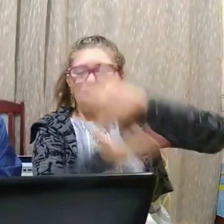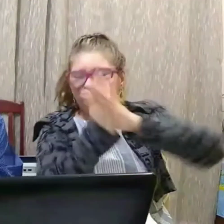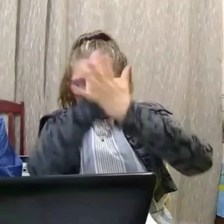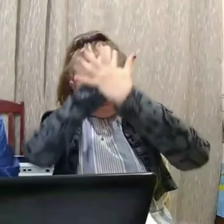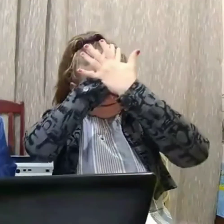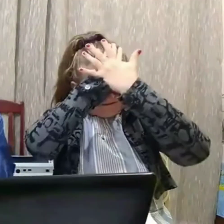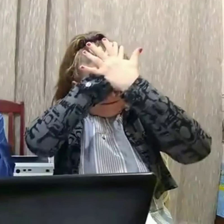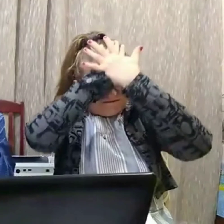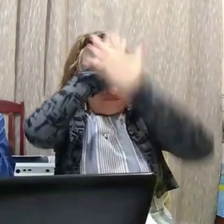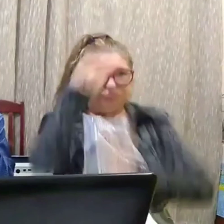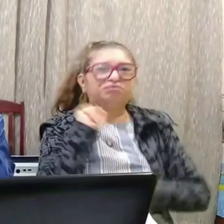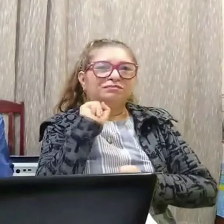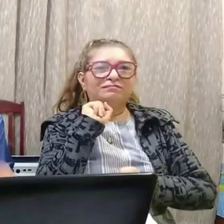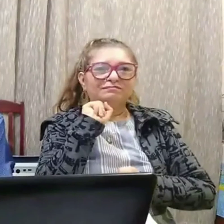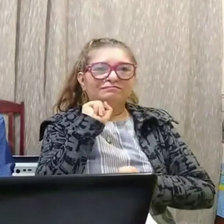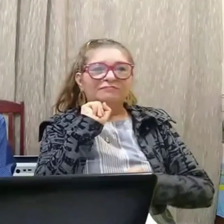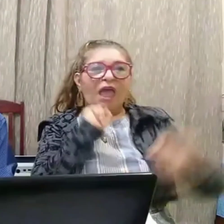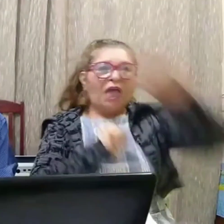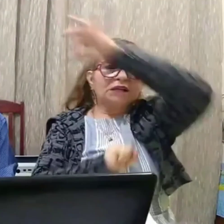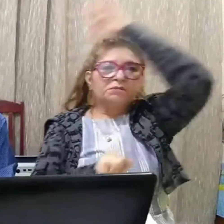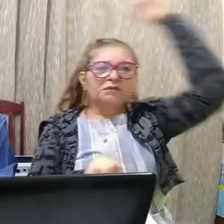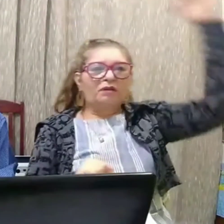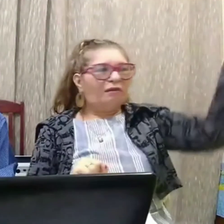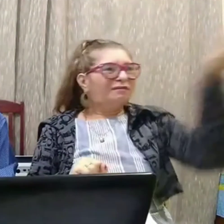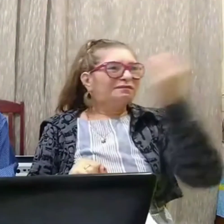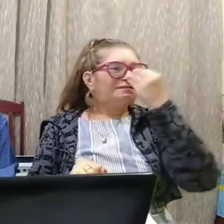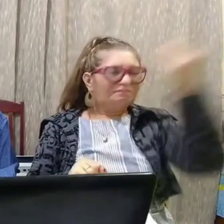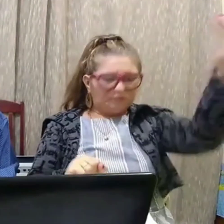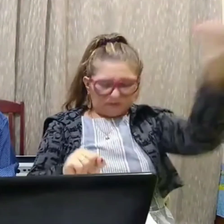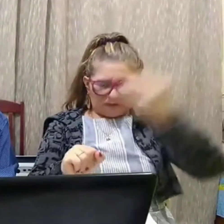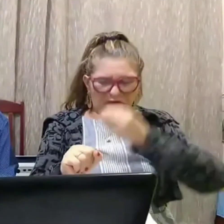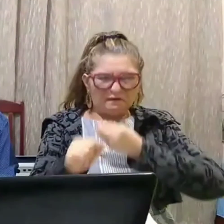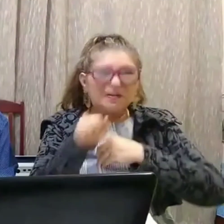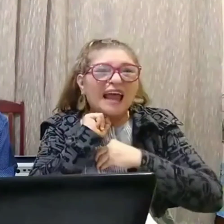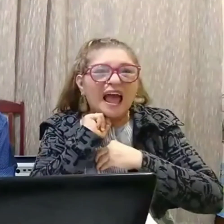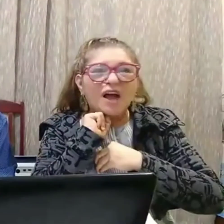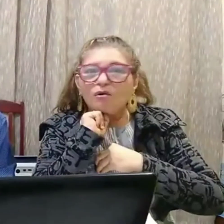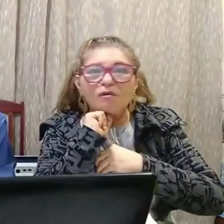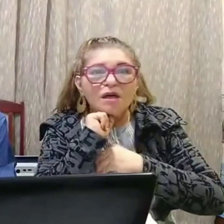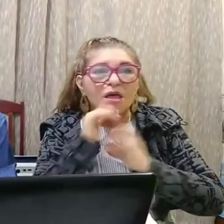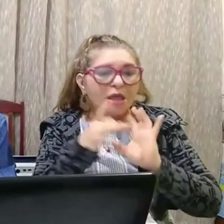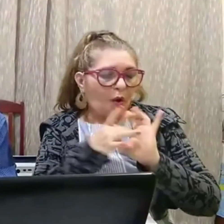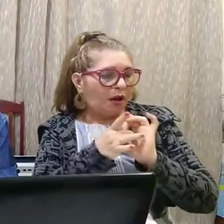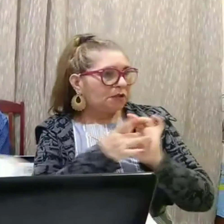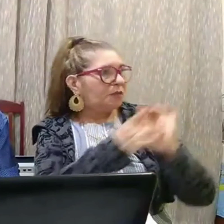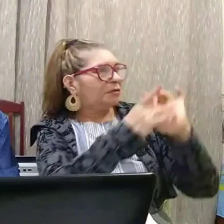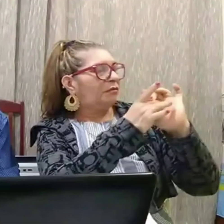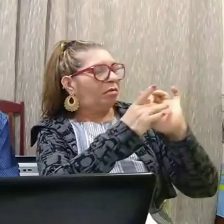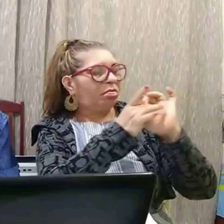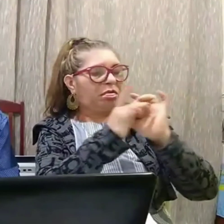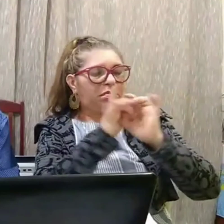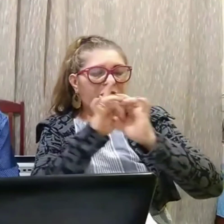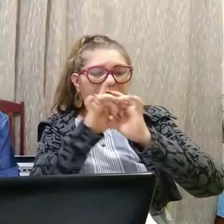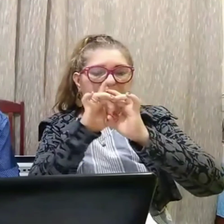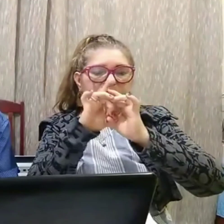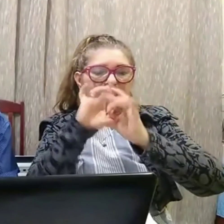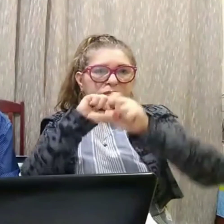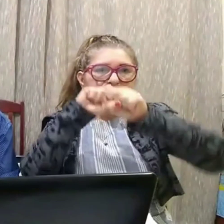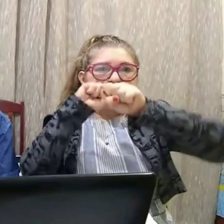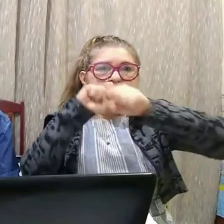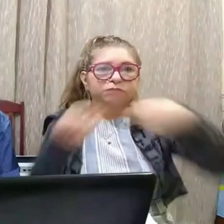sua vida espiritual, ele acaba com o seu relacionamento com Deus. Mas